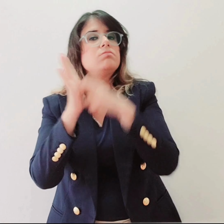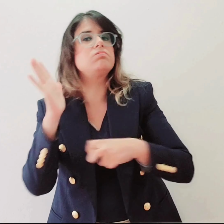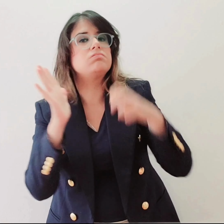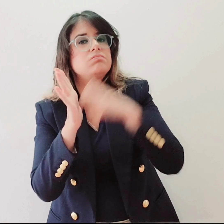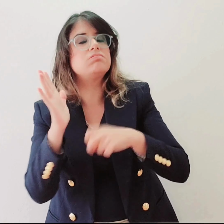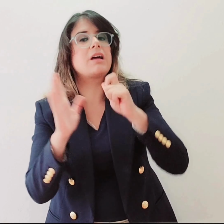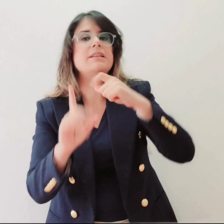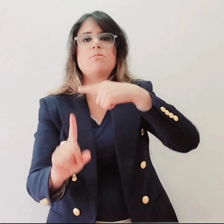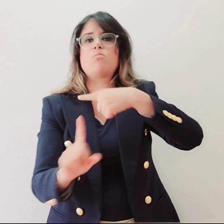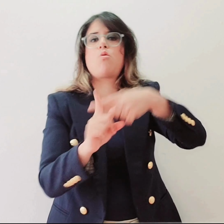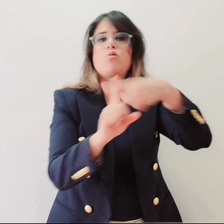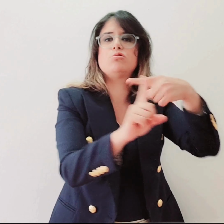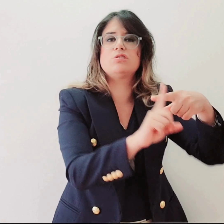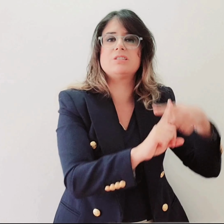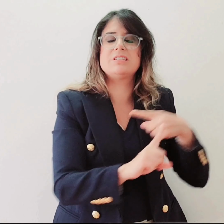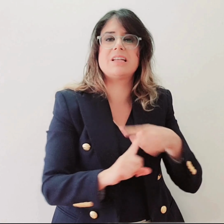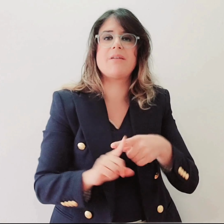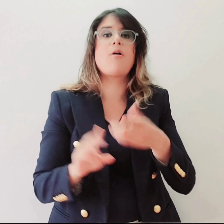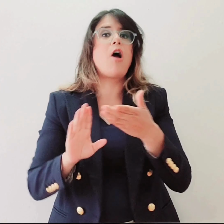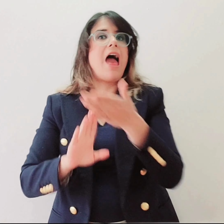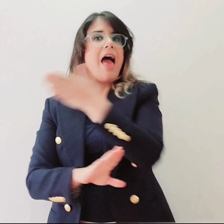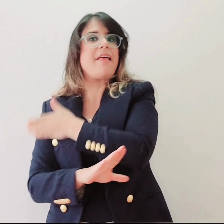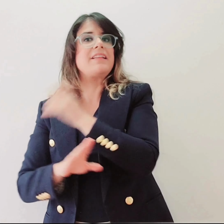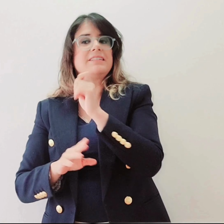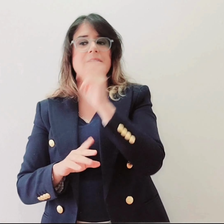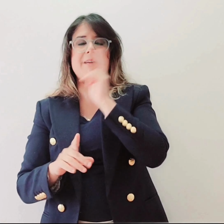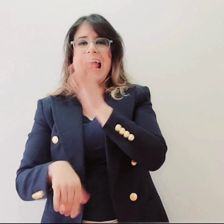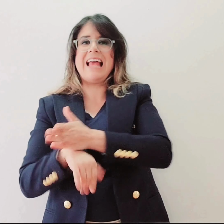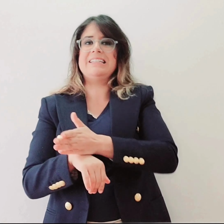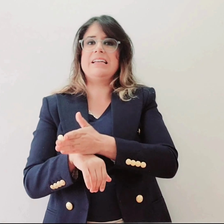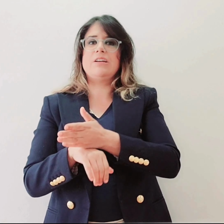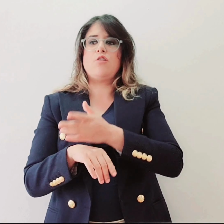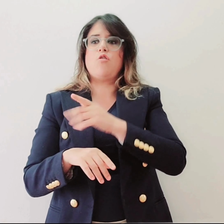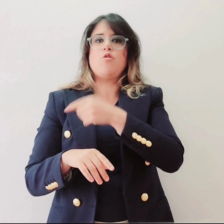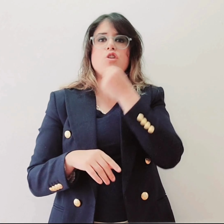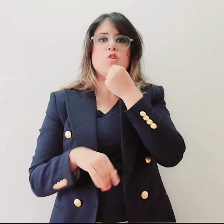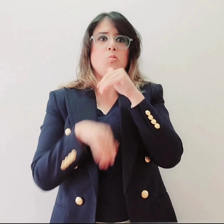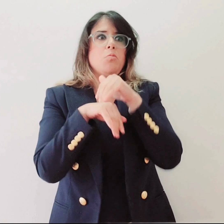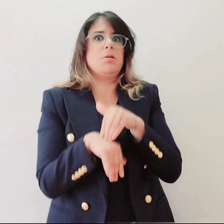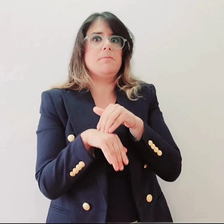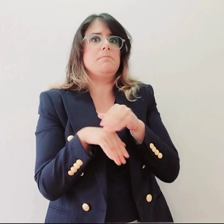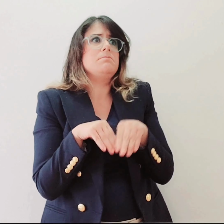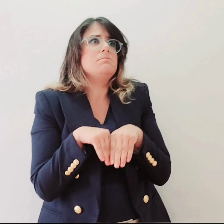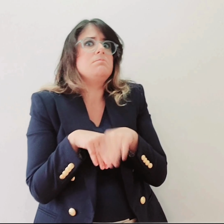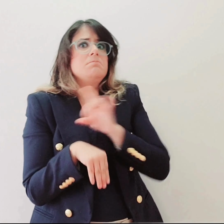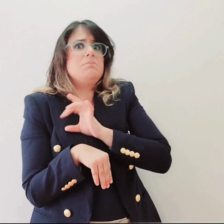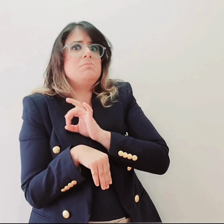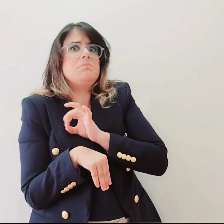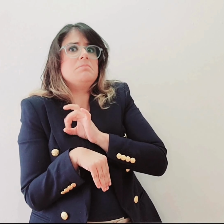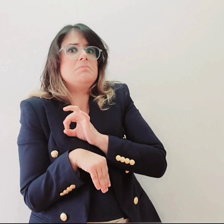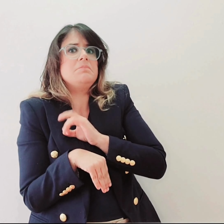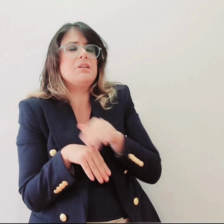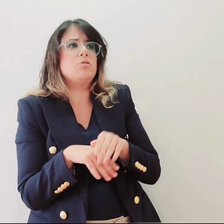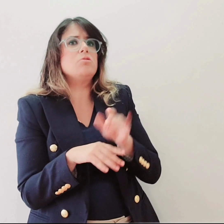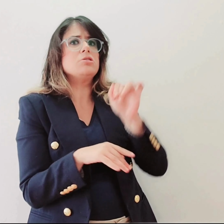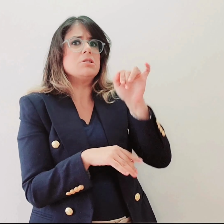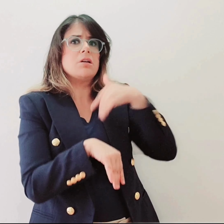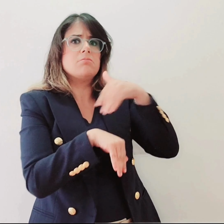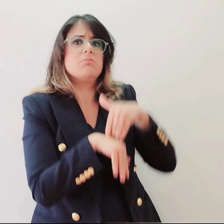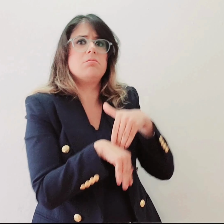la disciplina positiva. Porque es real. Antes se veían los resultados inmediatos y el niño callado, obediente, con miedo y obedeciendo a costa de un